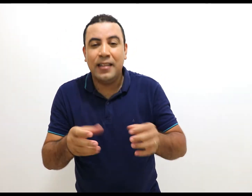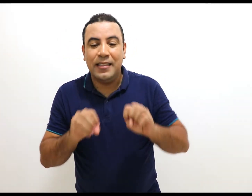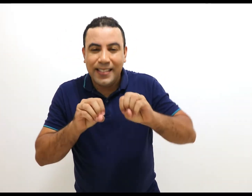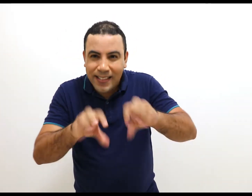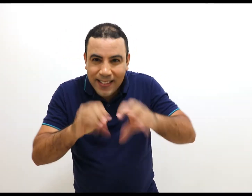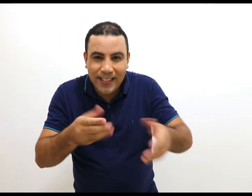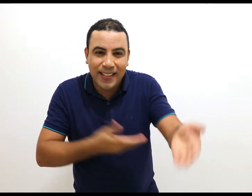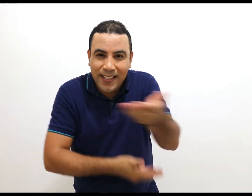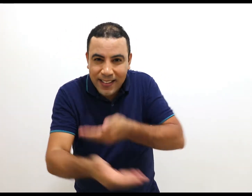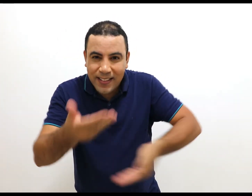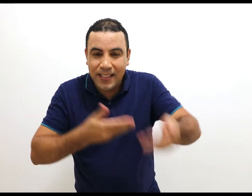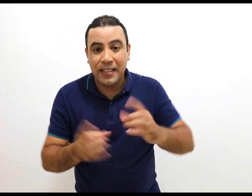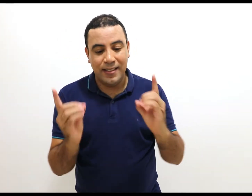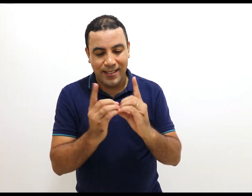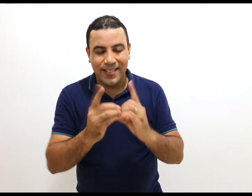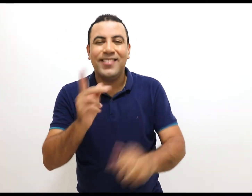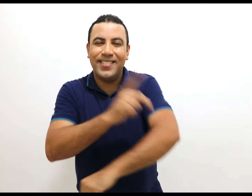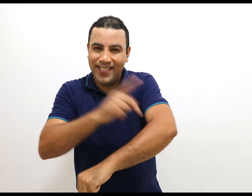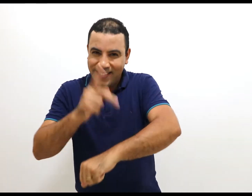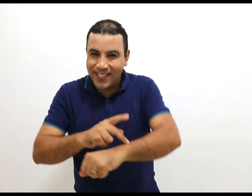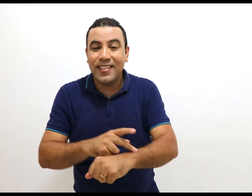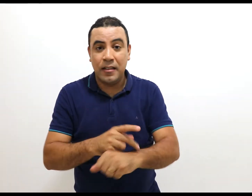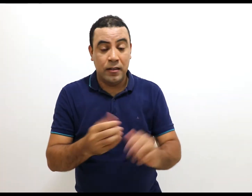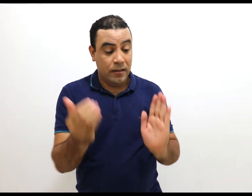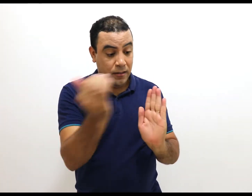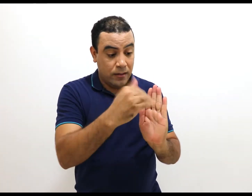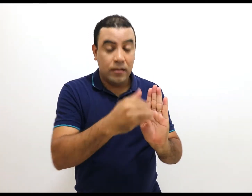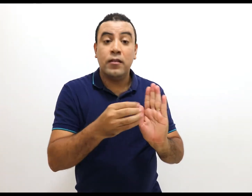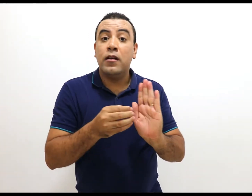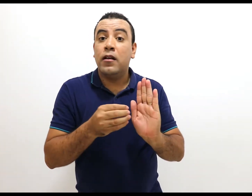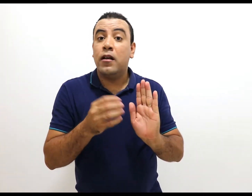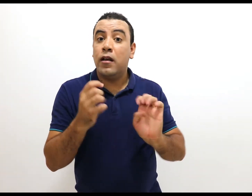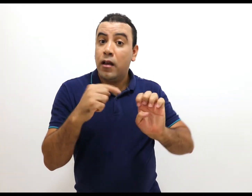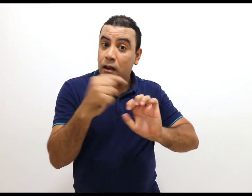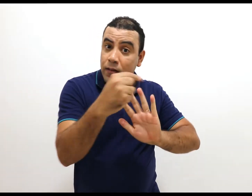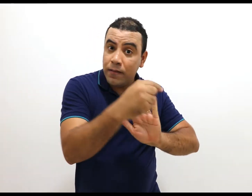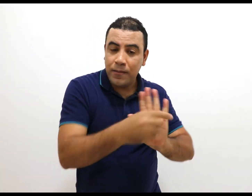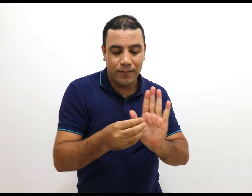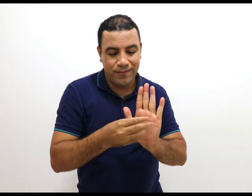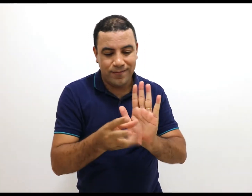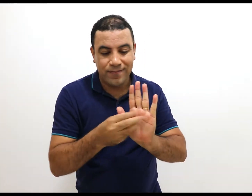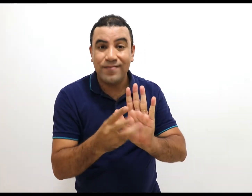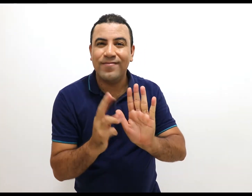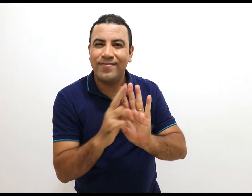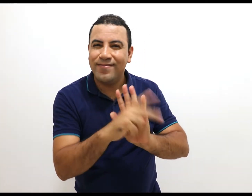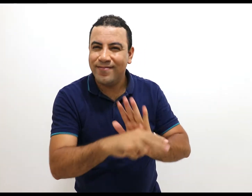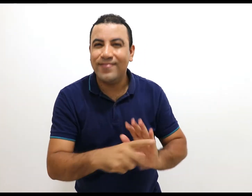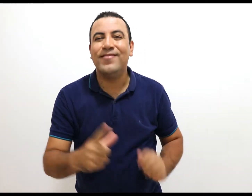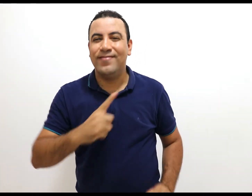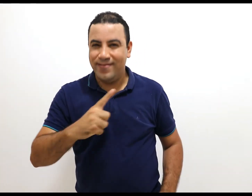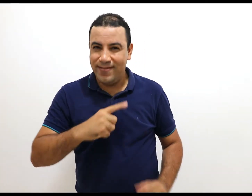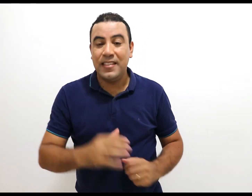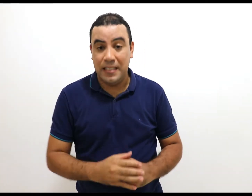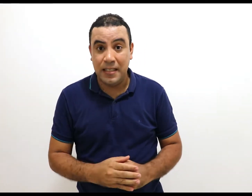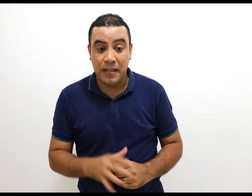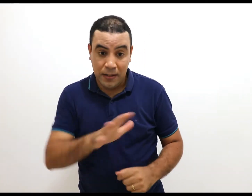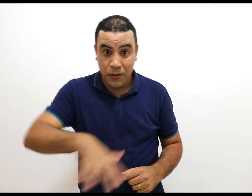atividades didático-pedagógicas com elementos multimídia que contribuem para a aprendizagem de